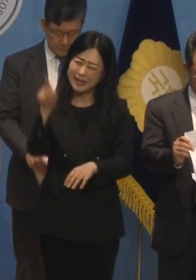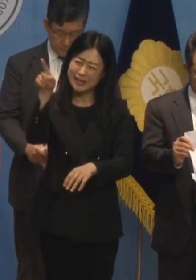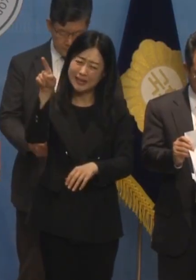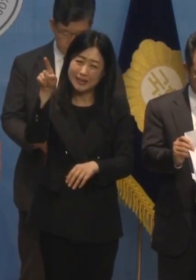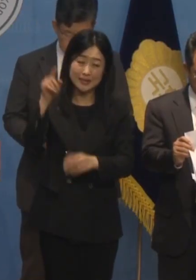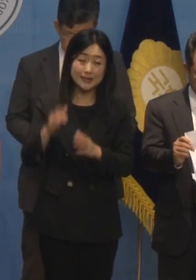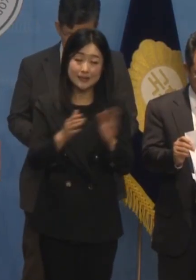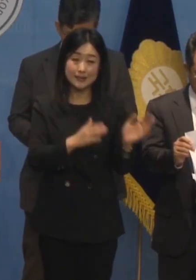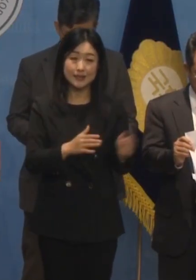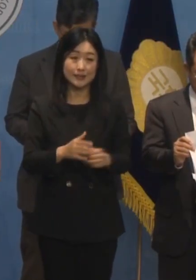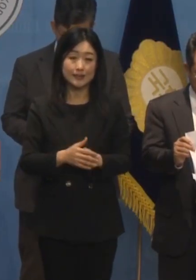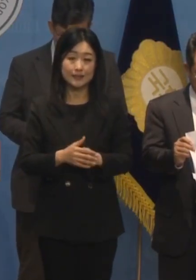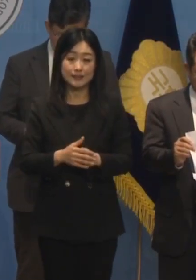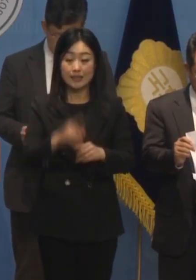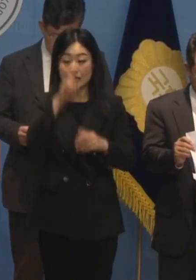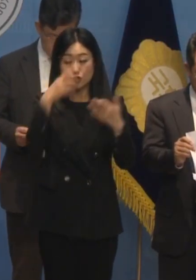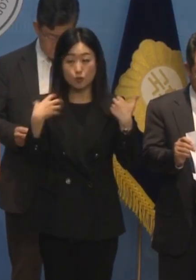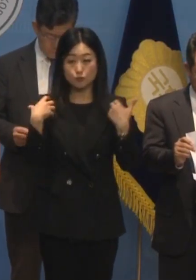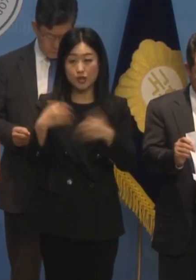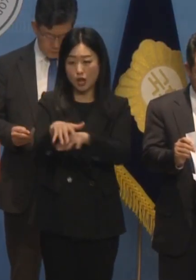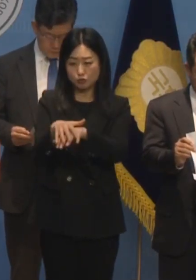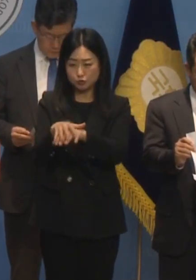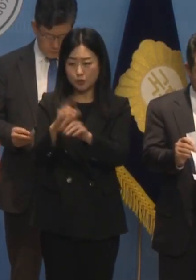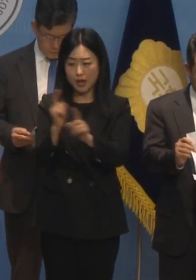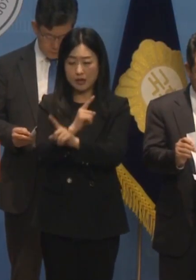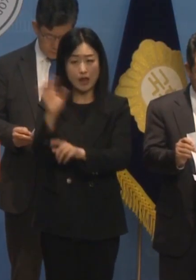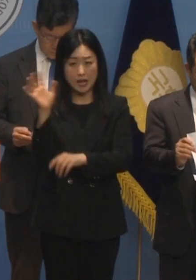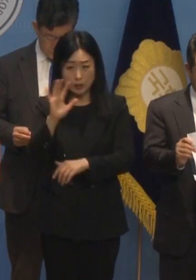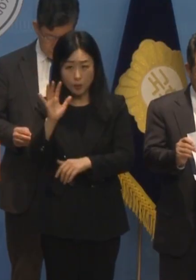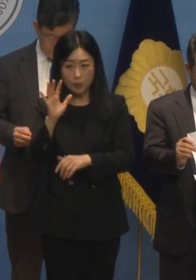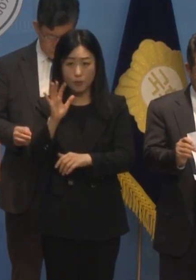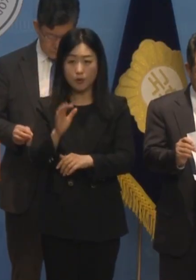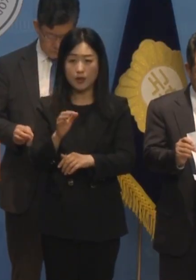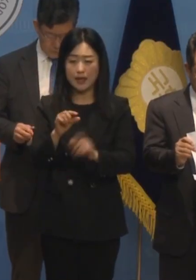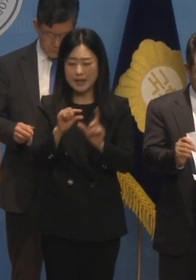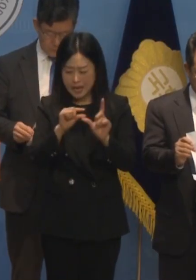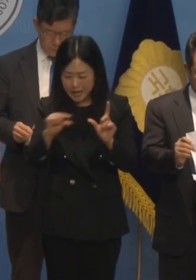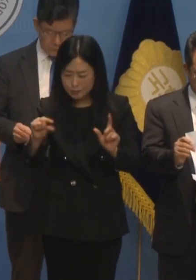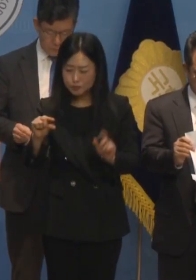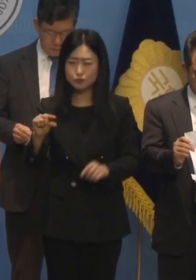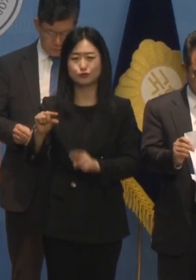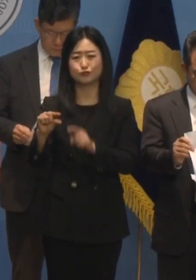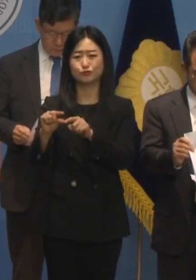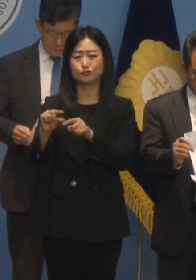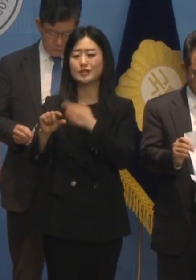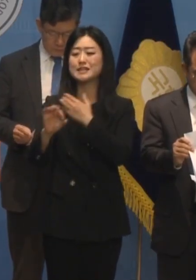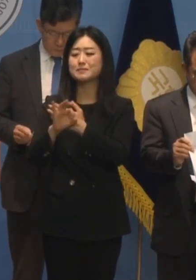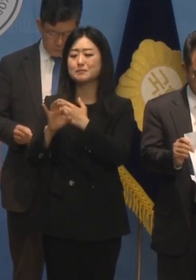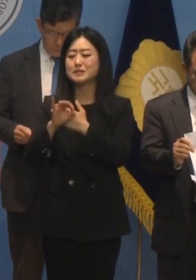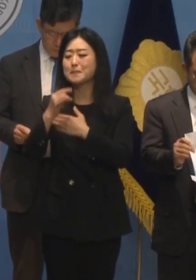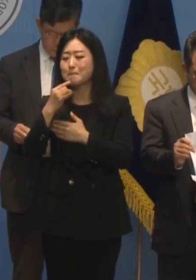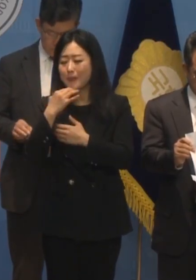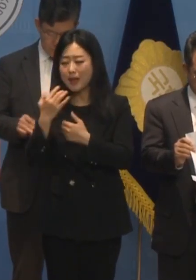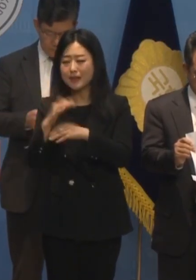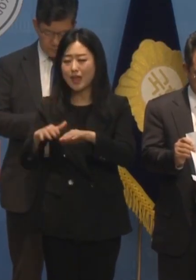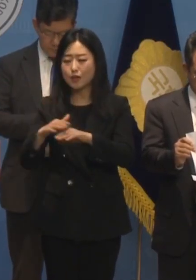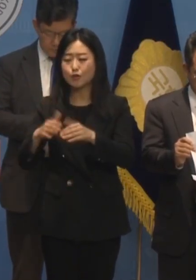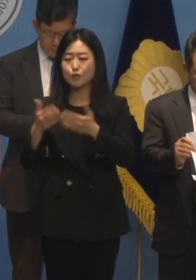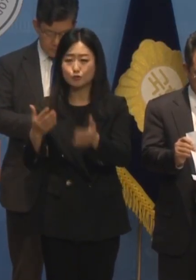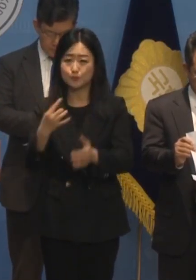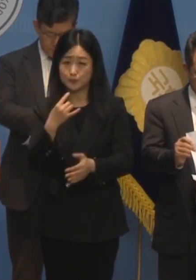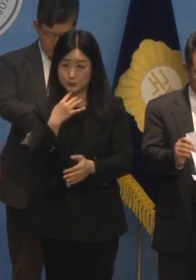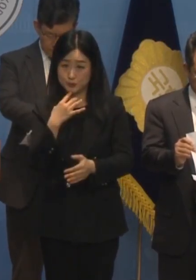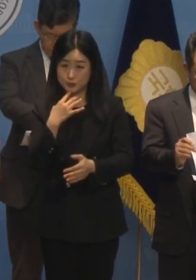이번 방안은 구조적인 문제 해결보다는 특정 사례에만 적용되는 임시 방편에 불과한 조치일